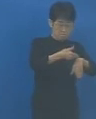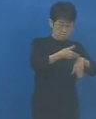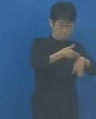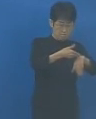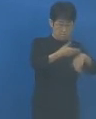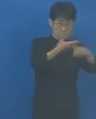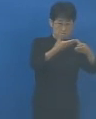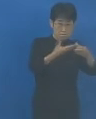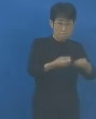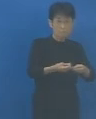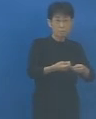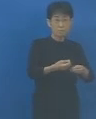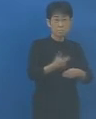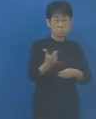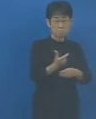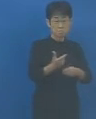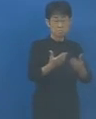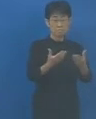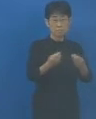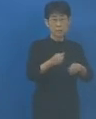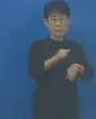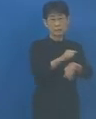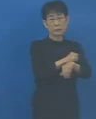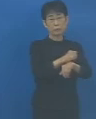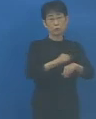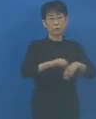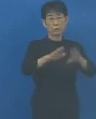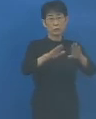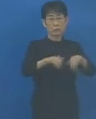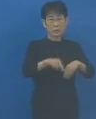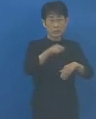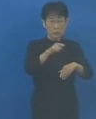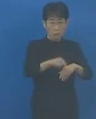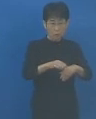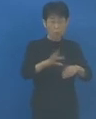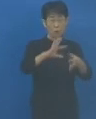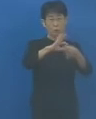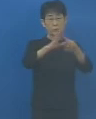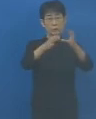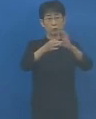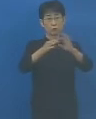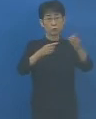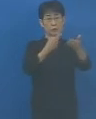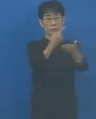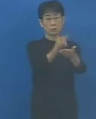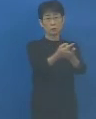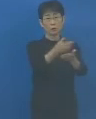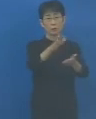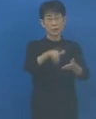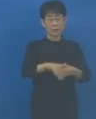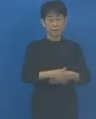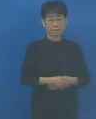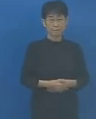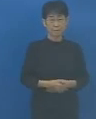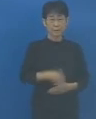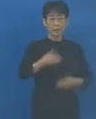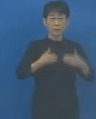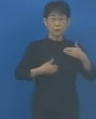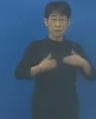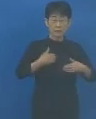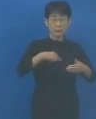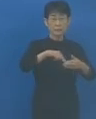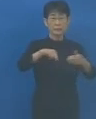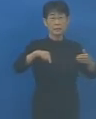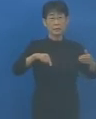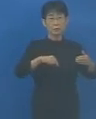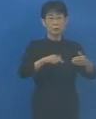りとした選手としてこの戦いに臨んでおられるわけであります。嬉しいのは砂丘